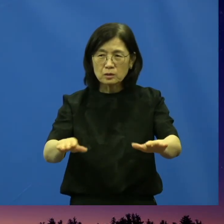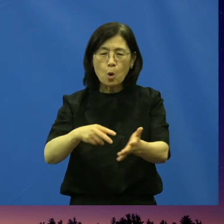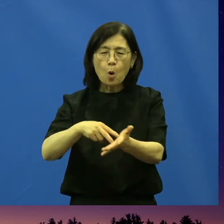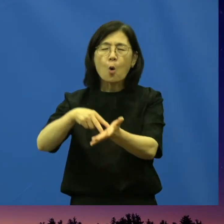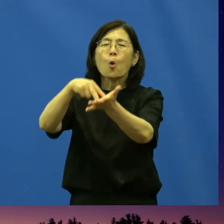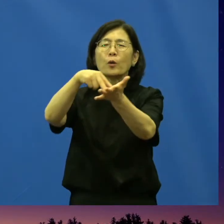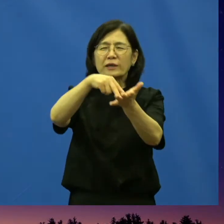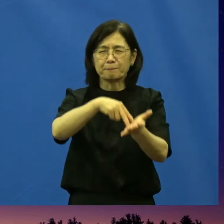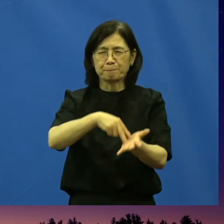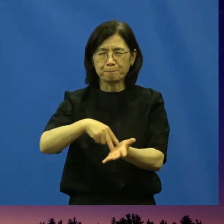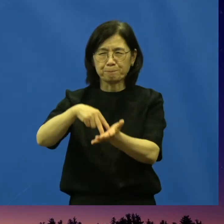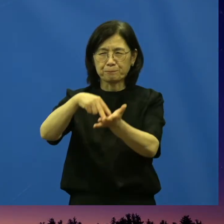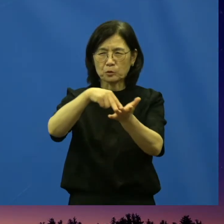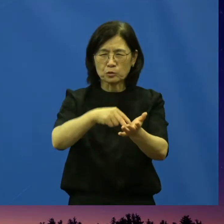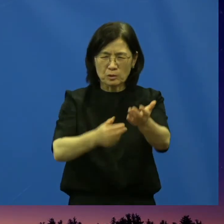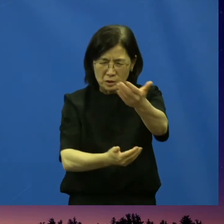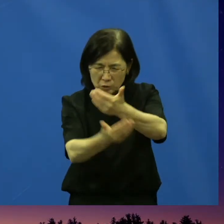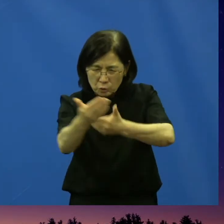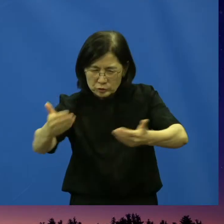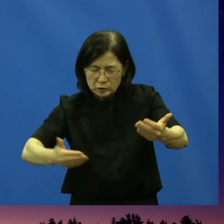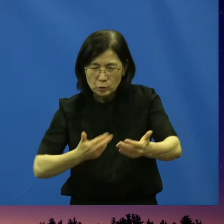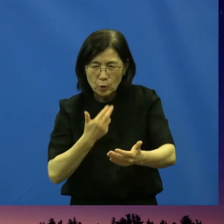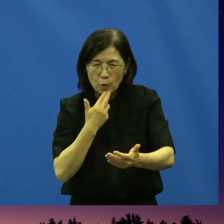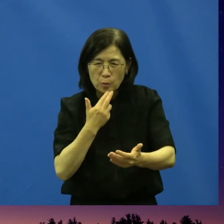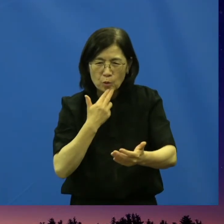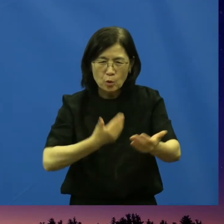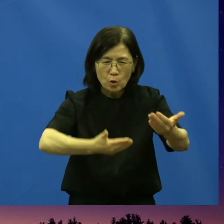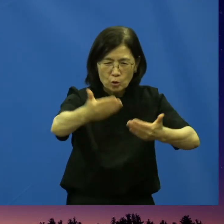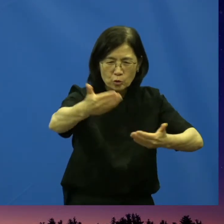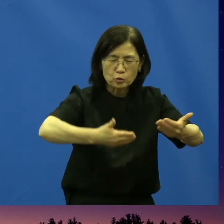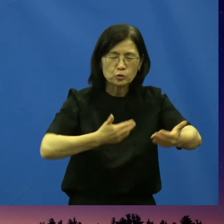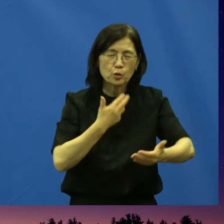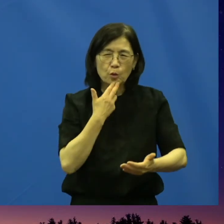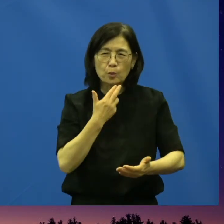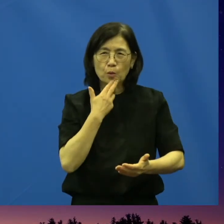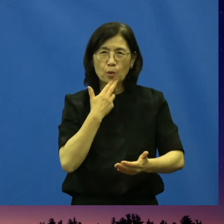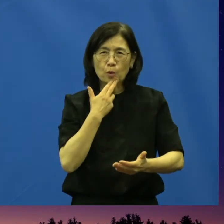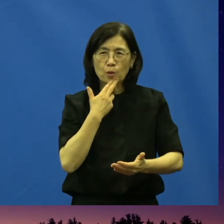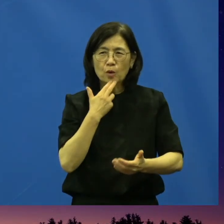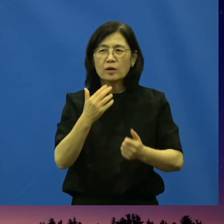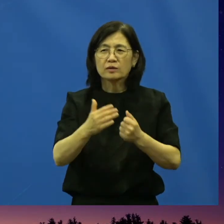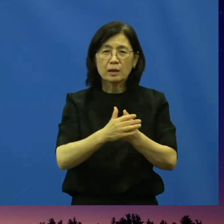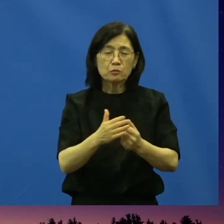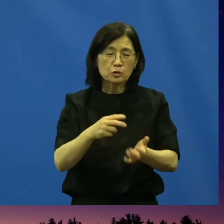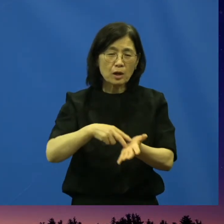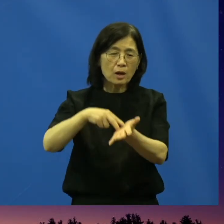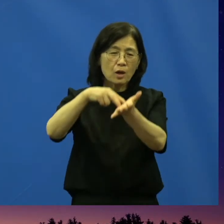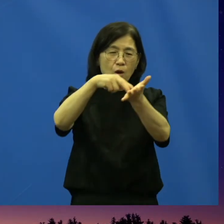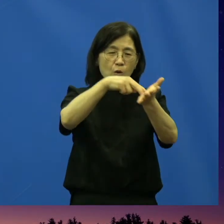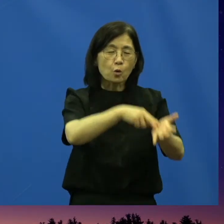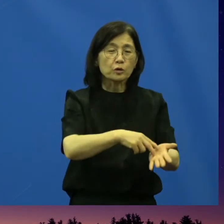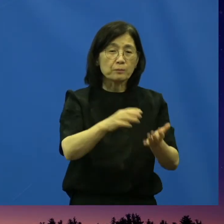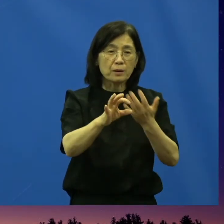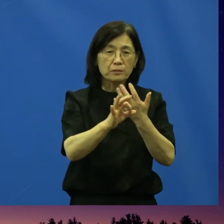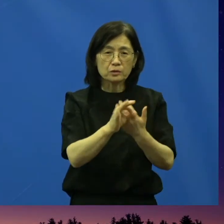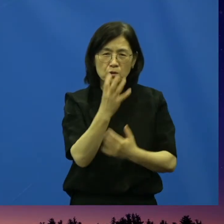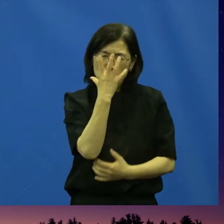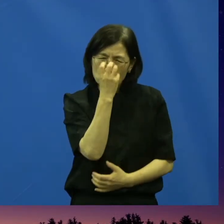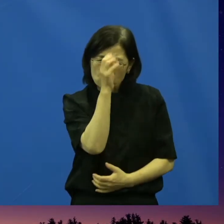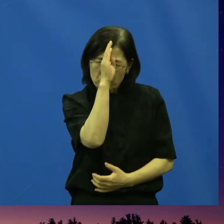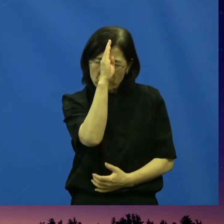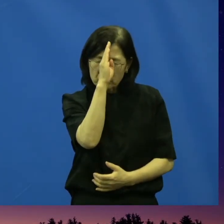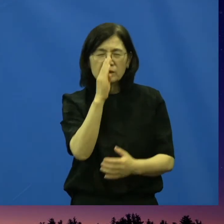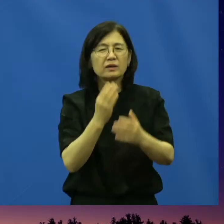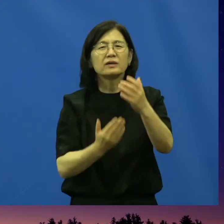있는 거죠, 그죠? 그러니까 왜냐면 이 우울증이 안 생길 수가 없어요. 이 구조 자체가 우울증이 안 생길 없어요.